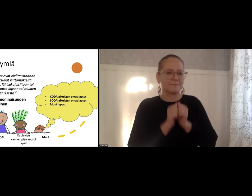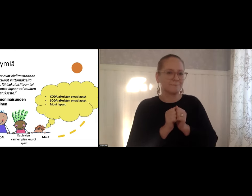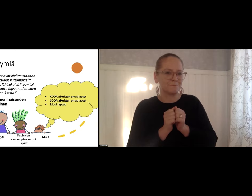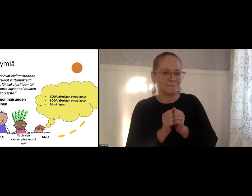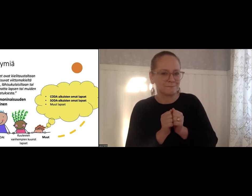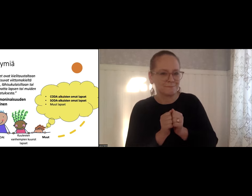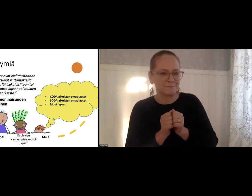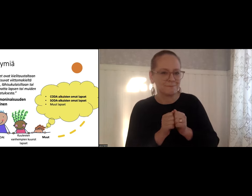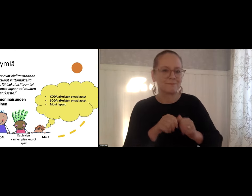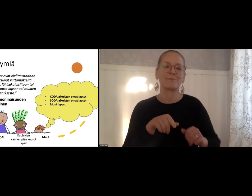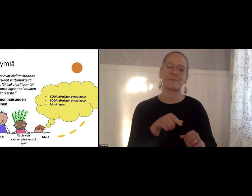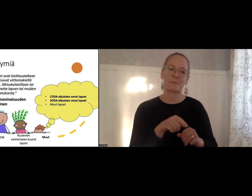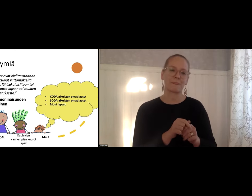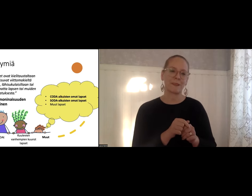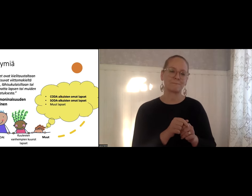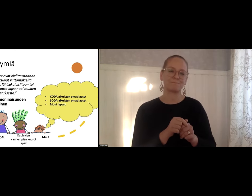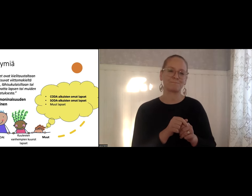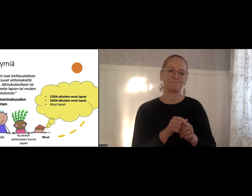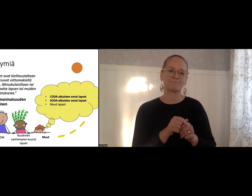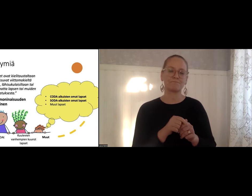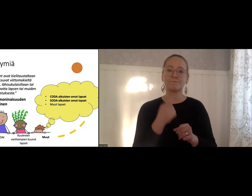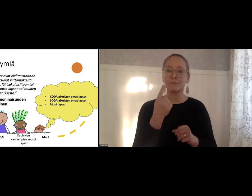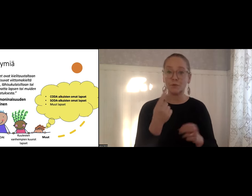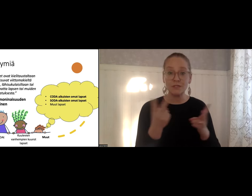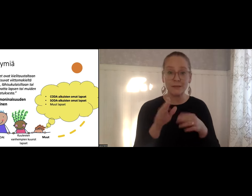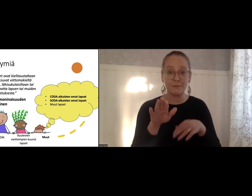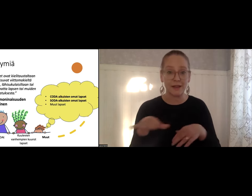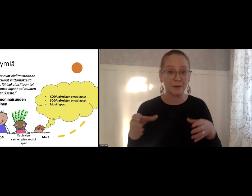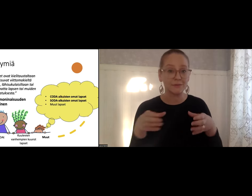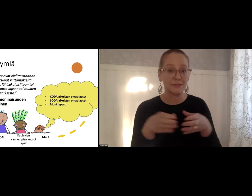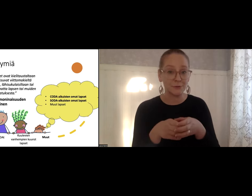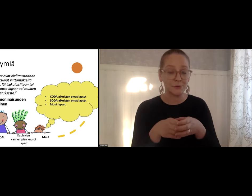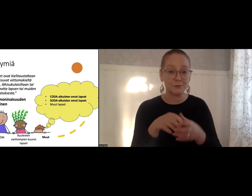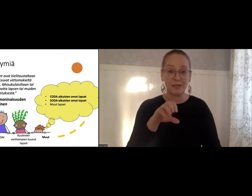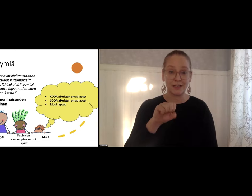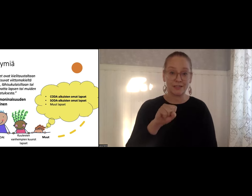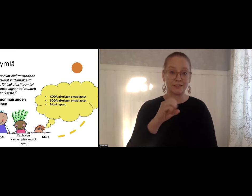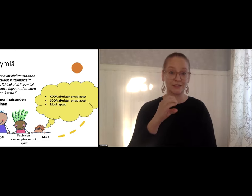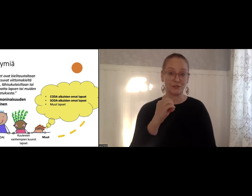todella tulevat hyvin, hyvin varovasti ja hyvin hitaasti siihen ryhmän rinnalle.